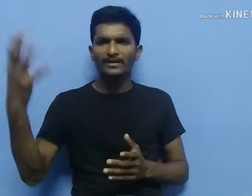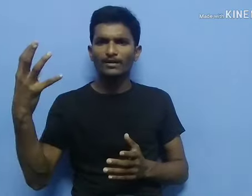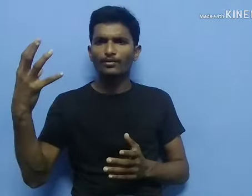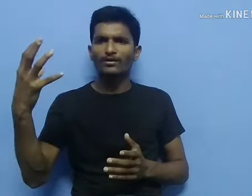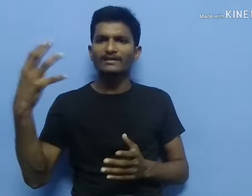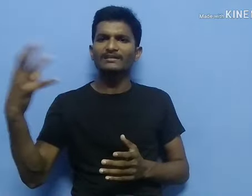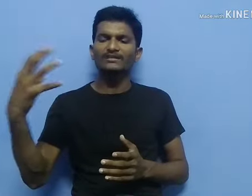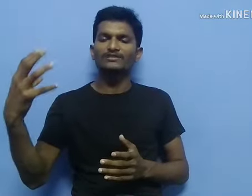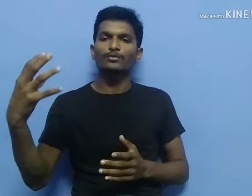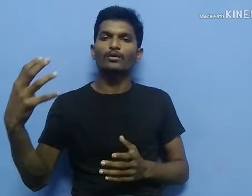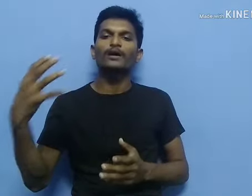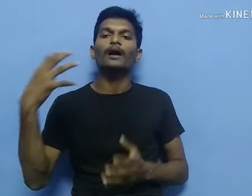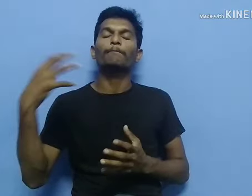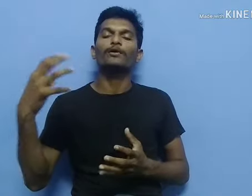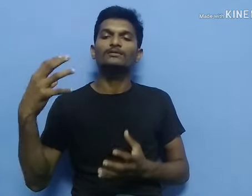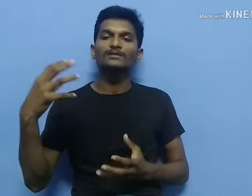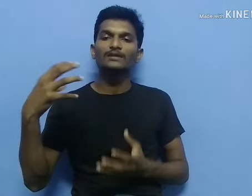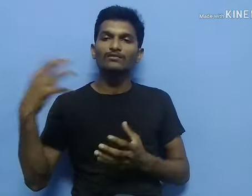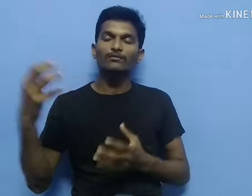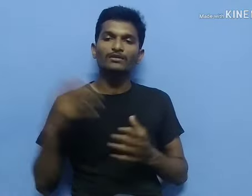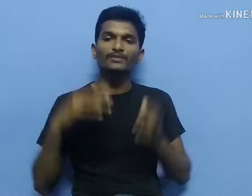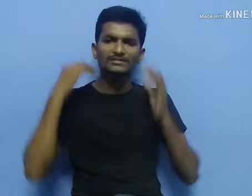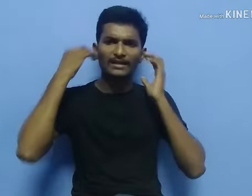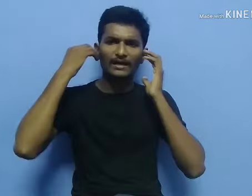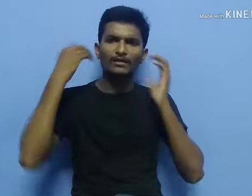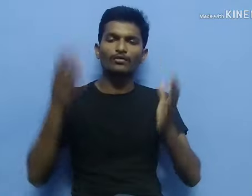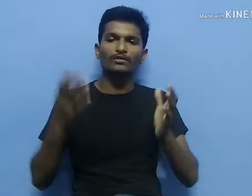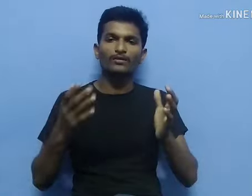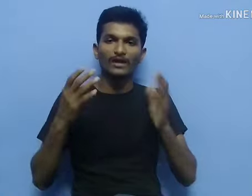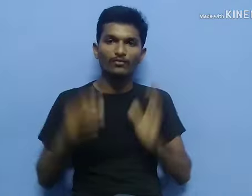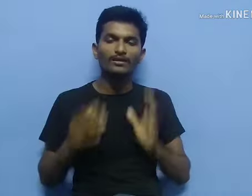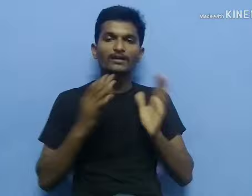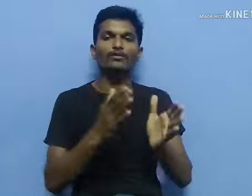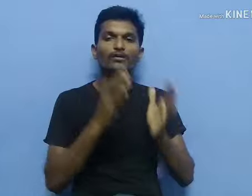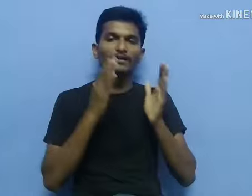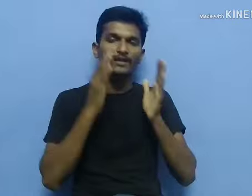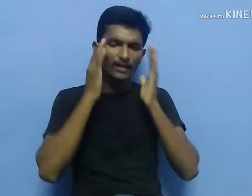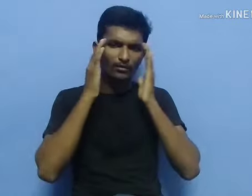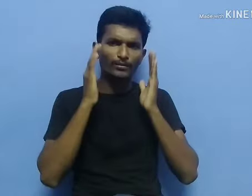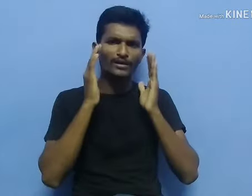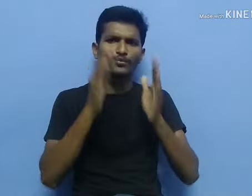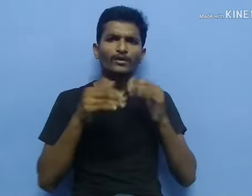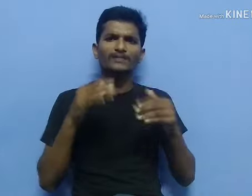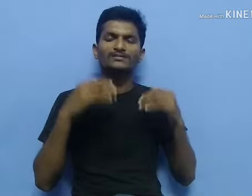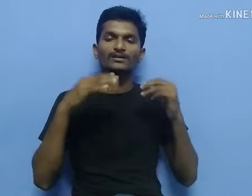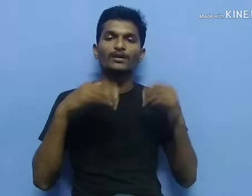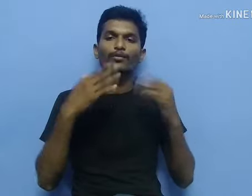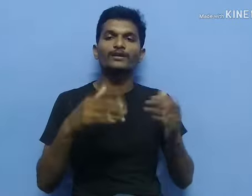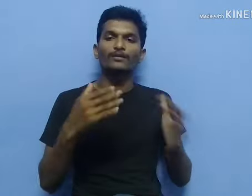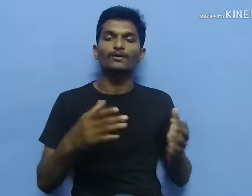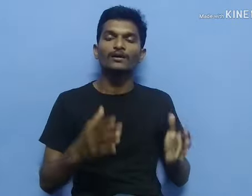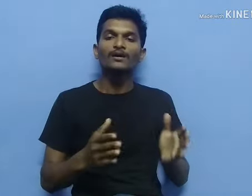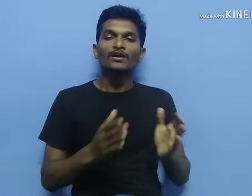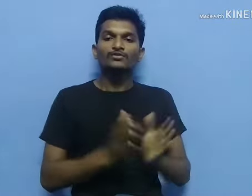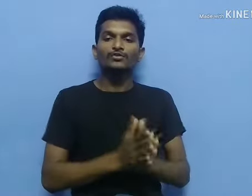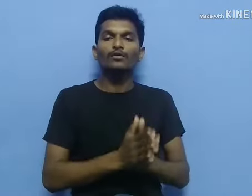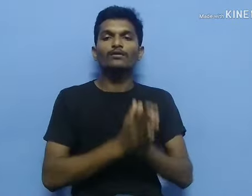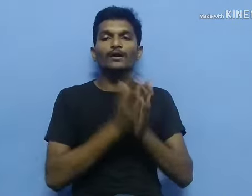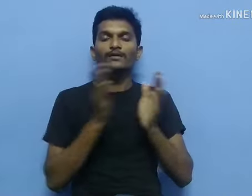கிண்டல் பண்ணுவாங்க, கிரிட்டிசைஸ் பண்ணுவாங்க, அப்ப வந்து இவங்க வந்து பெருசா காதல போட்டுக்க மாட்டாங்க, அவங்களோட வழியில அவங்க பாட்டுக்கு கன்சிஸ்டண்டா போயிட்டே இருப்பாங்க. சோ